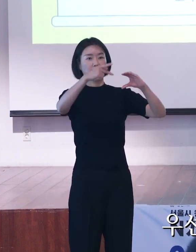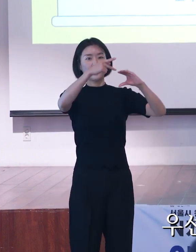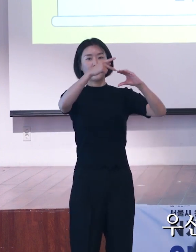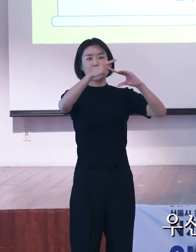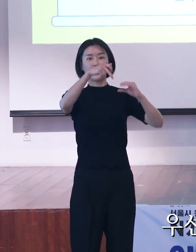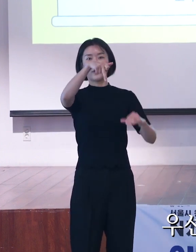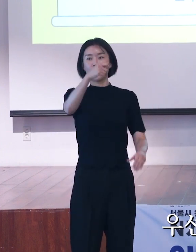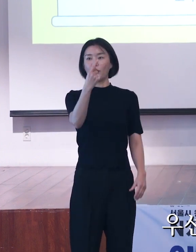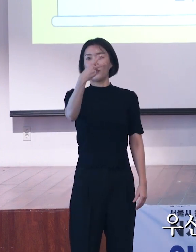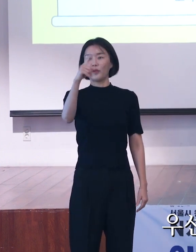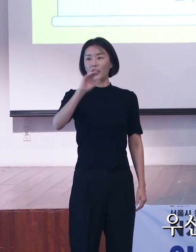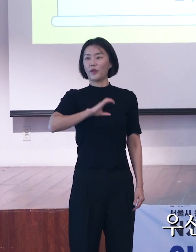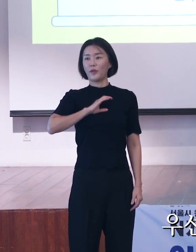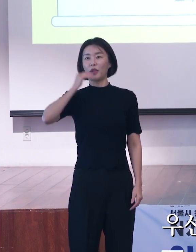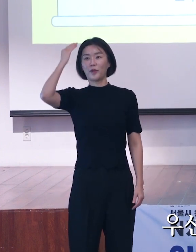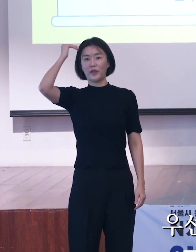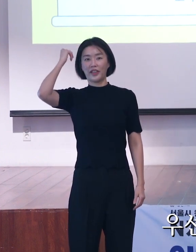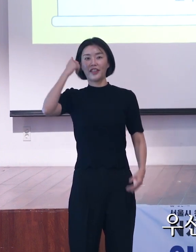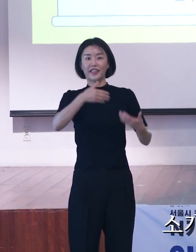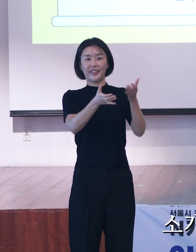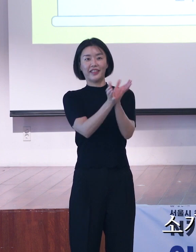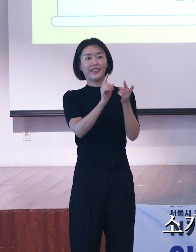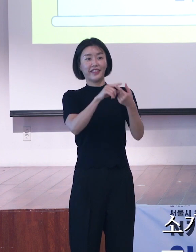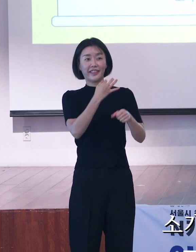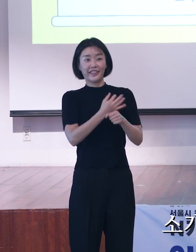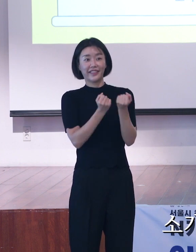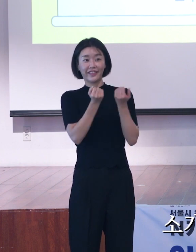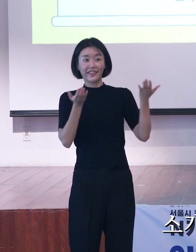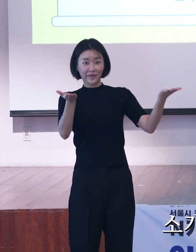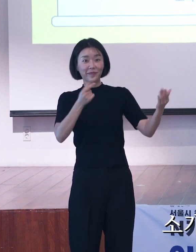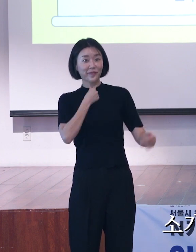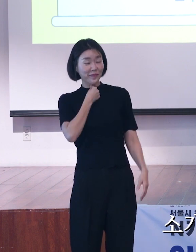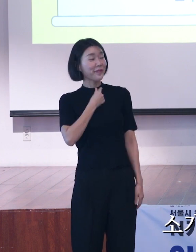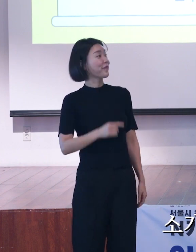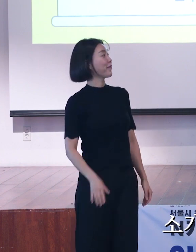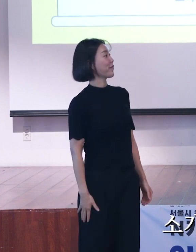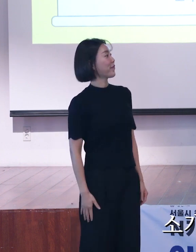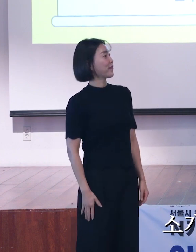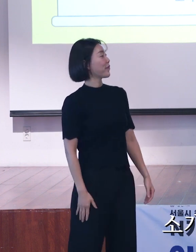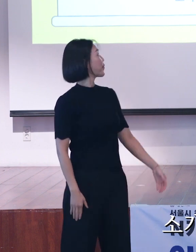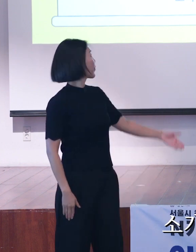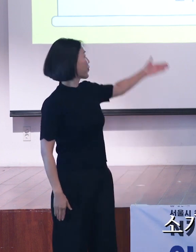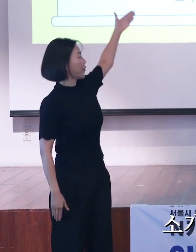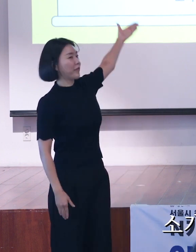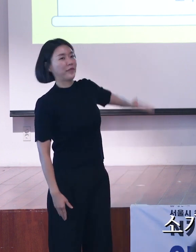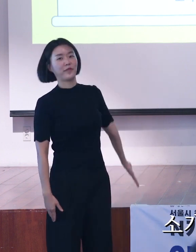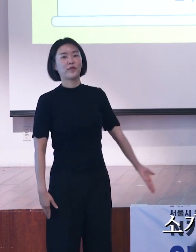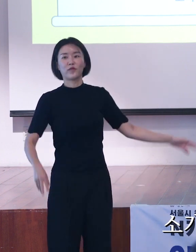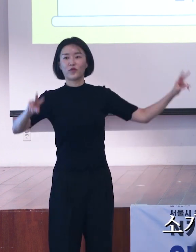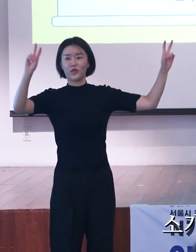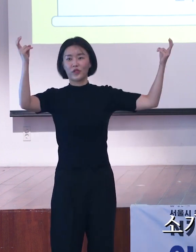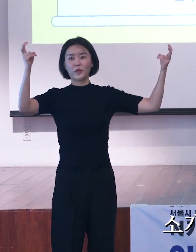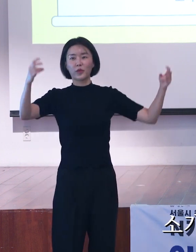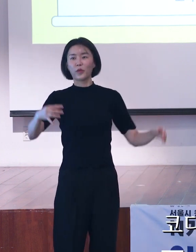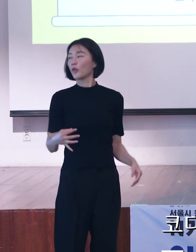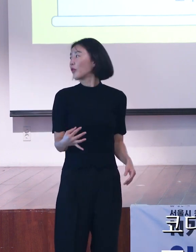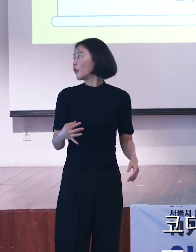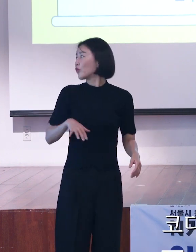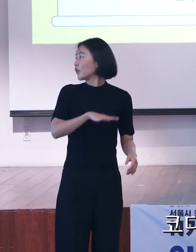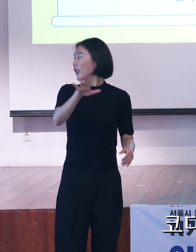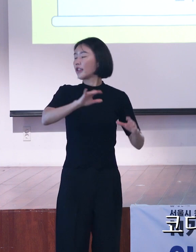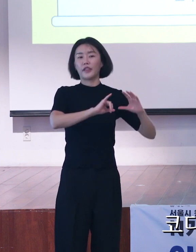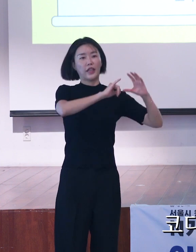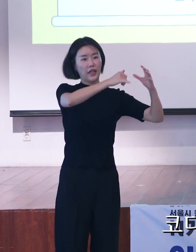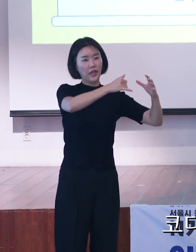코다코리아 저희 단체를 소개하겠습니다. 코다코리아는 저희 슬로건은 고유의 세계와 소리의